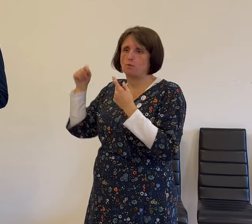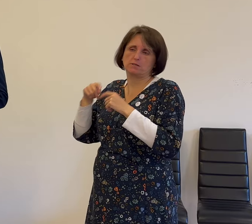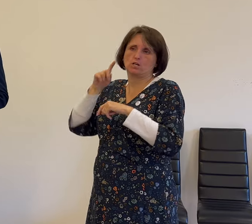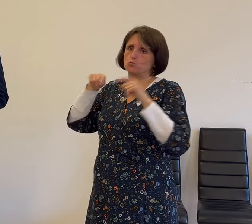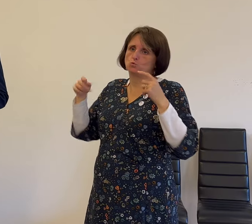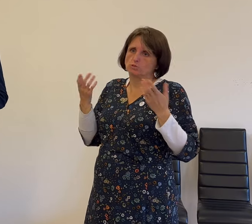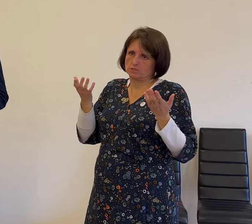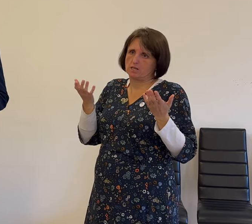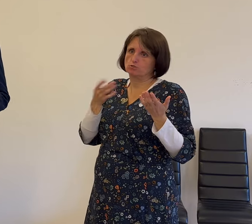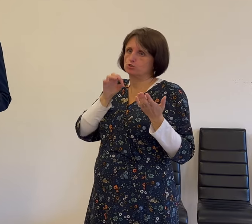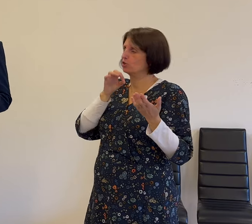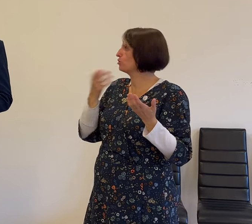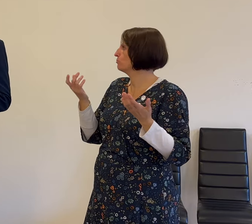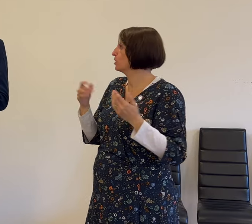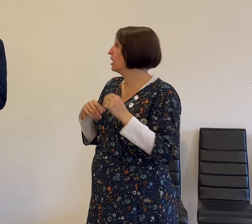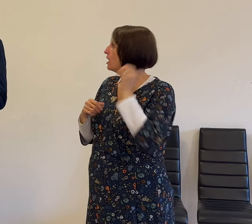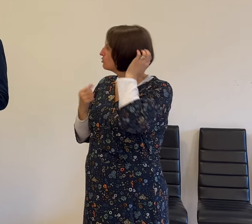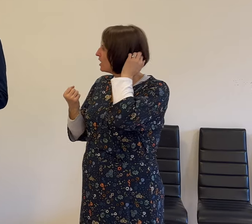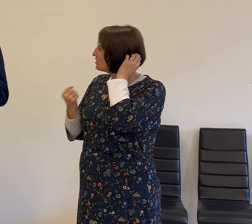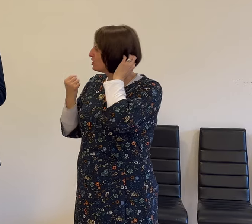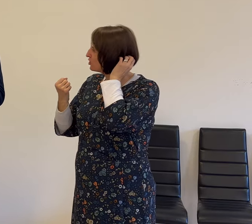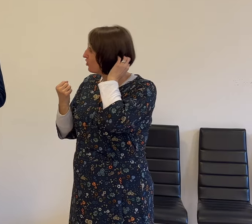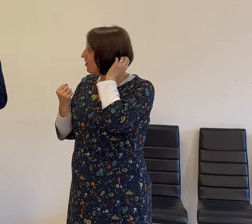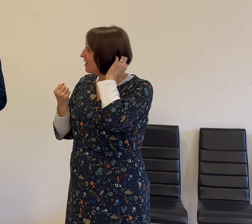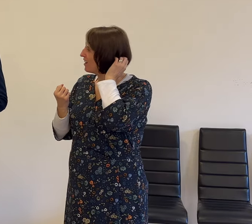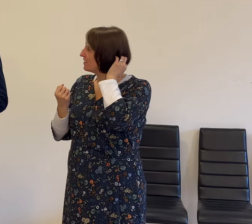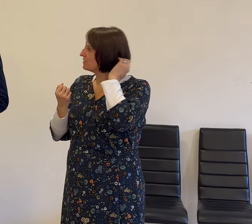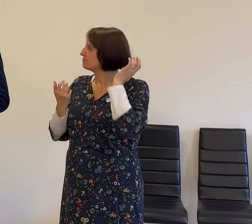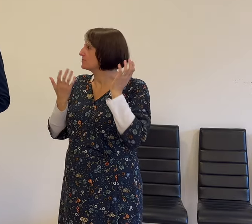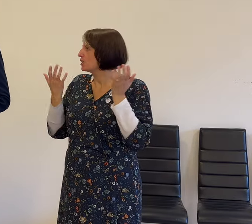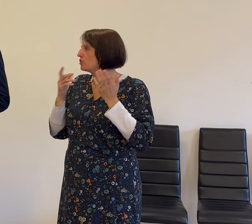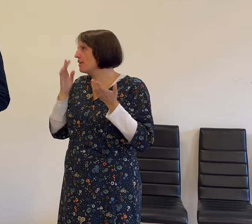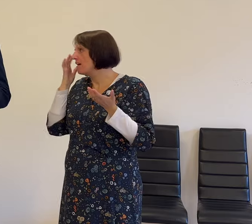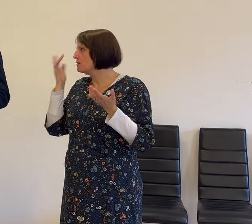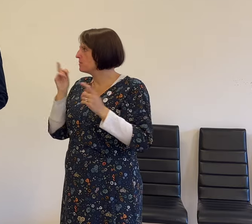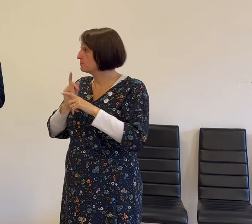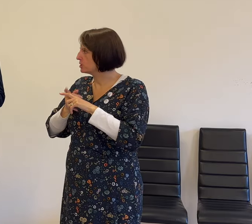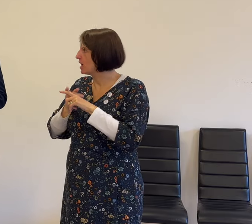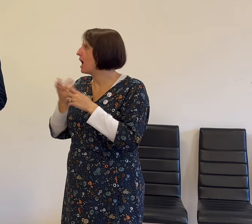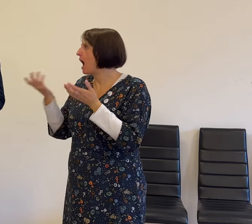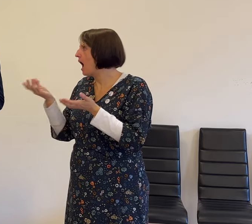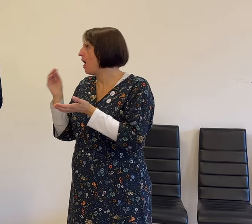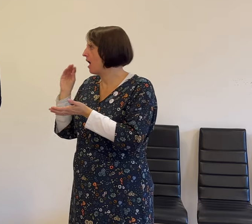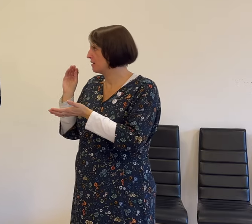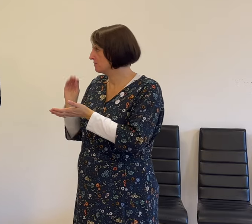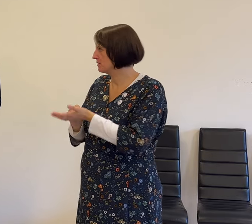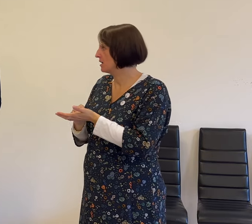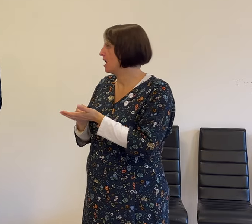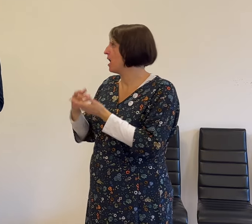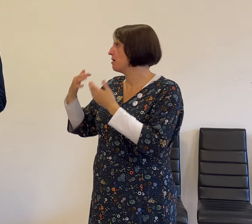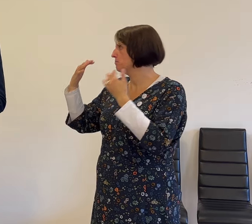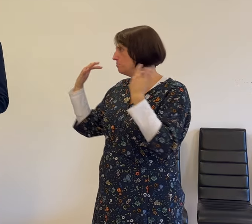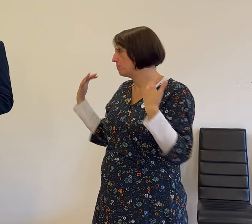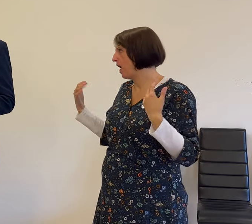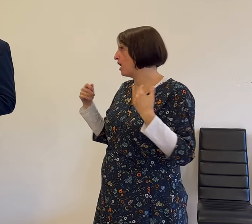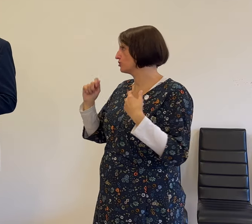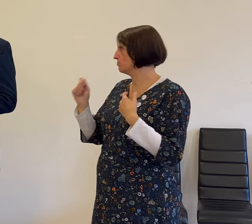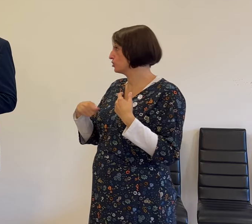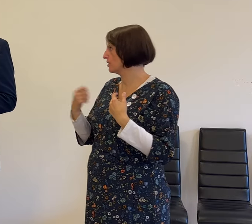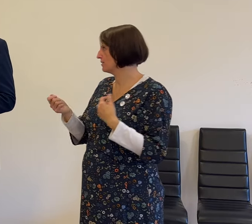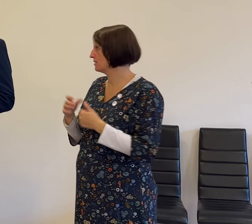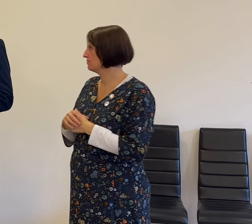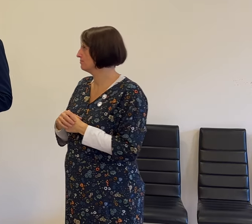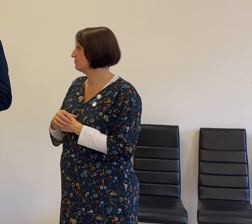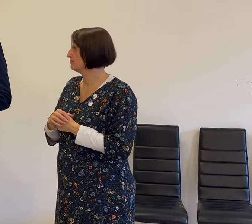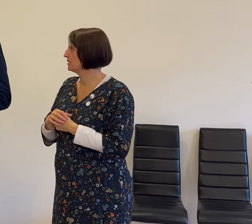Jo, to znamená, ta pavéza asi nebude ono. No a rozdíl mezi srpáčem nebo šavlí